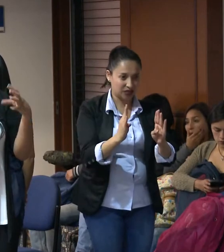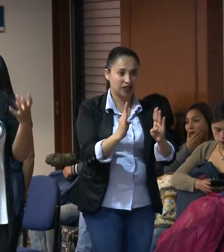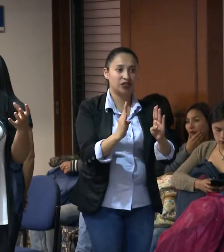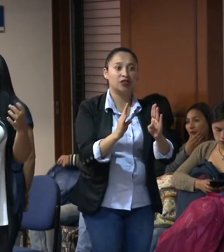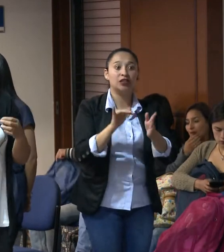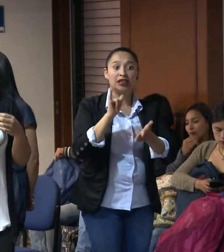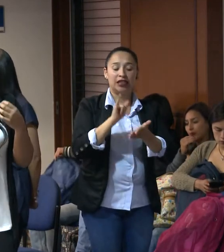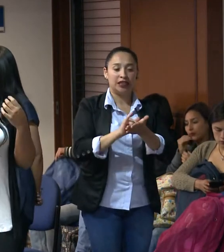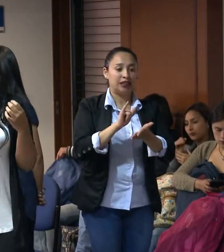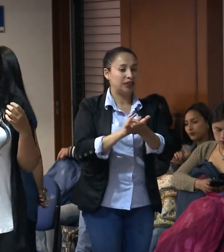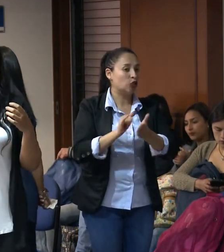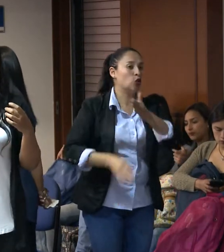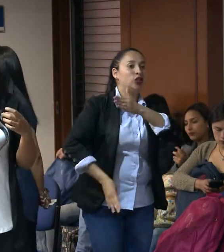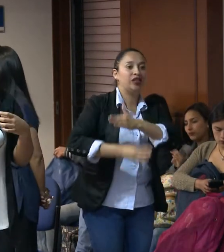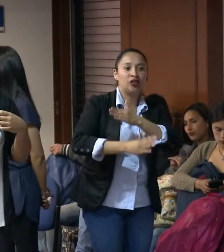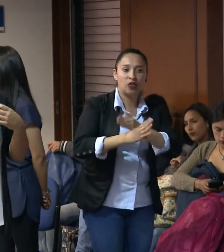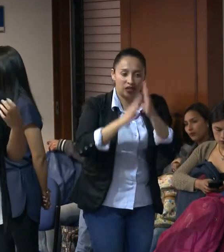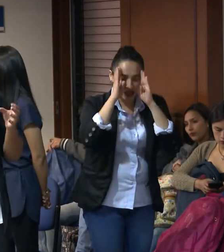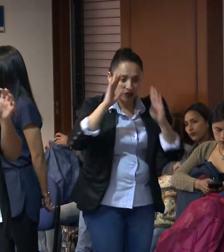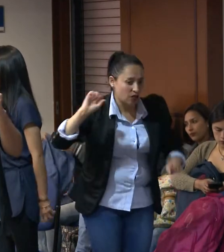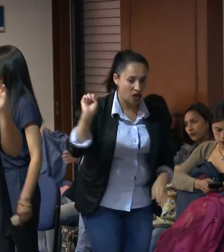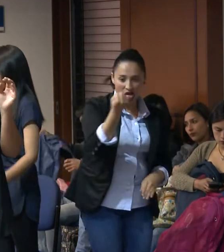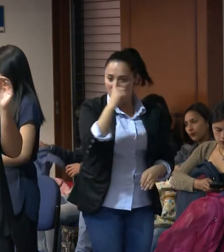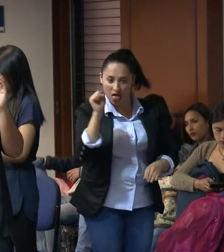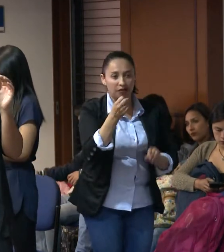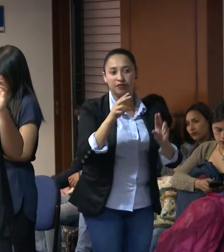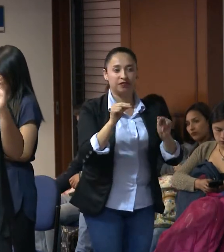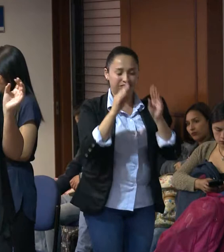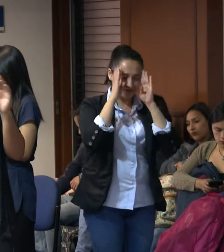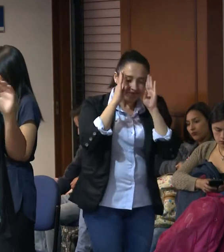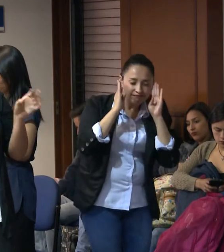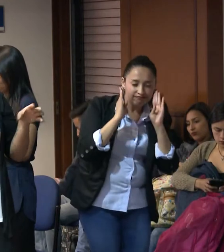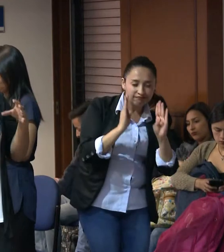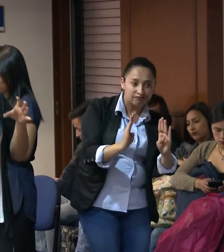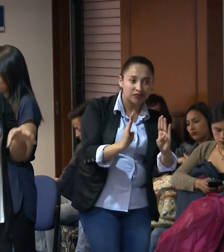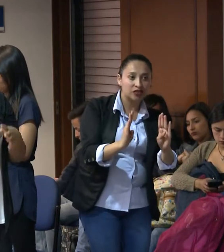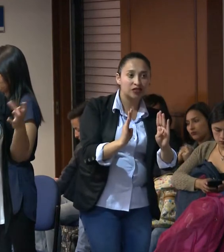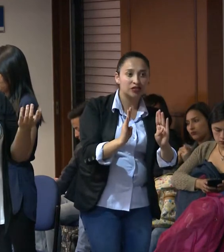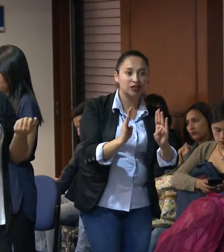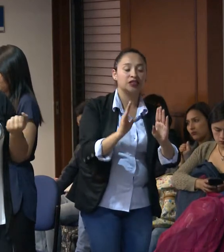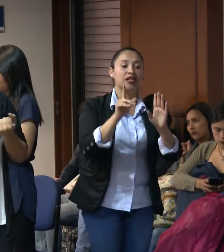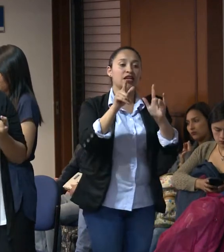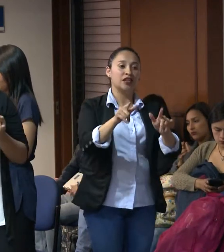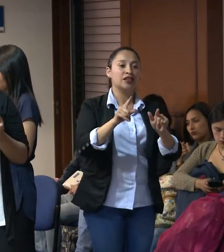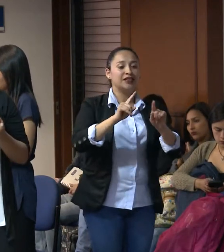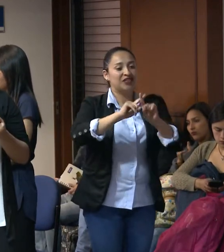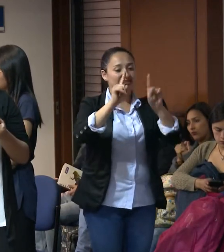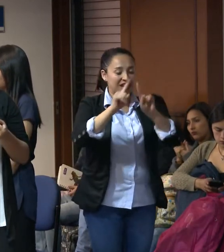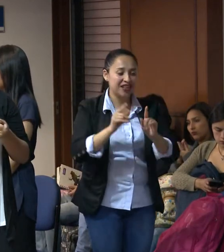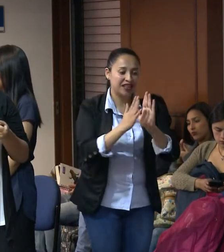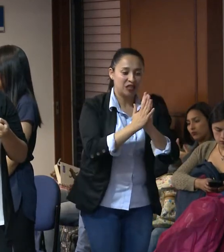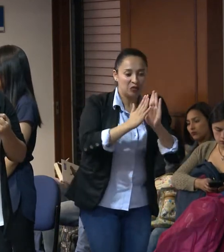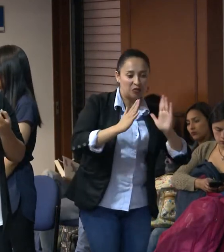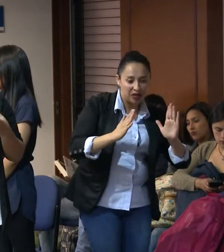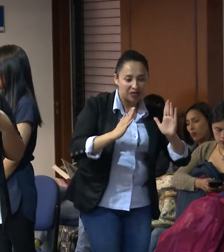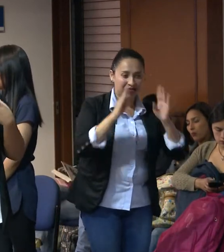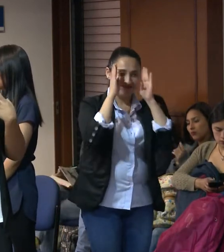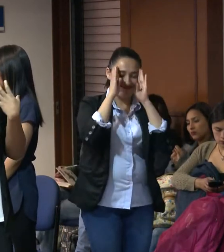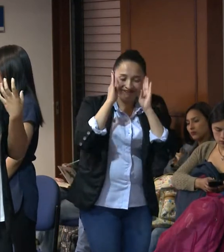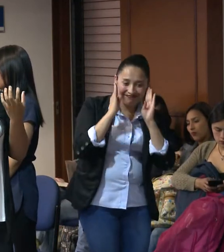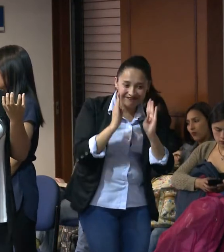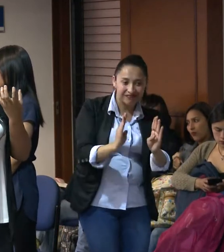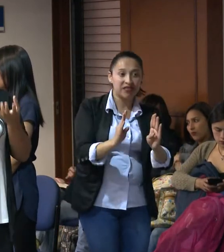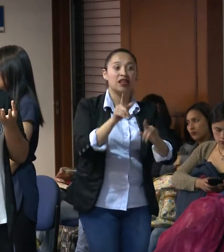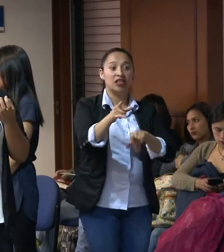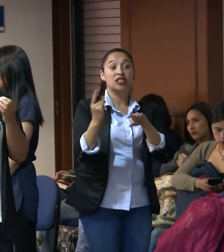la atención, perdón, y es poder cambiar como la atención a diferentes momentos. Entonces, ahí es donde se